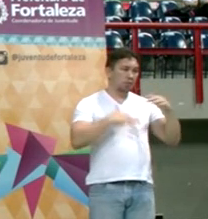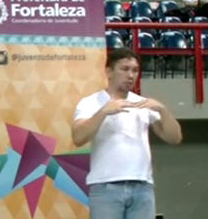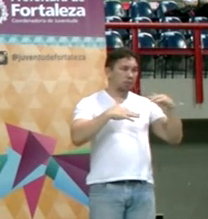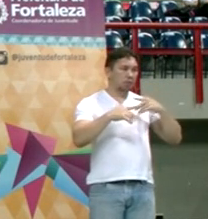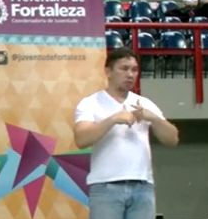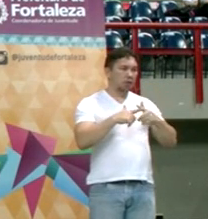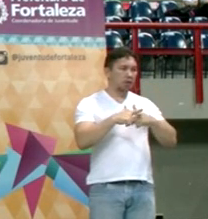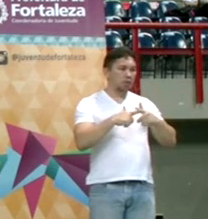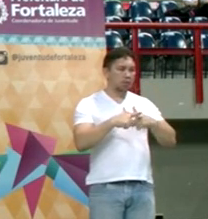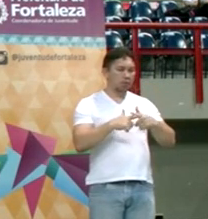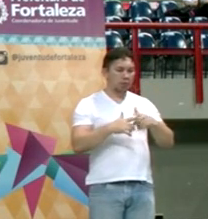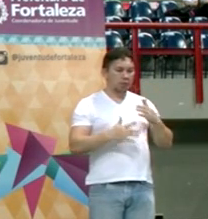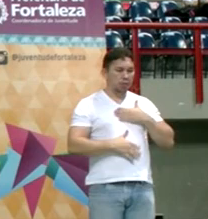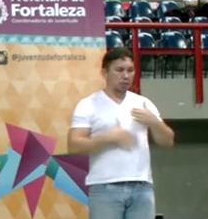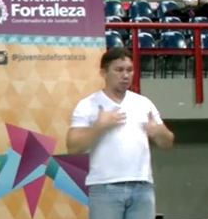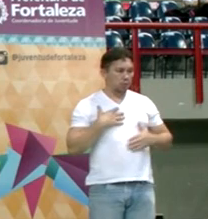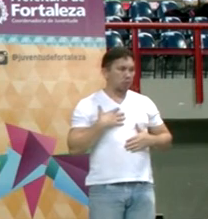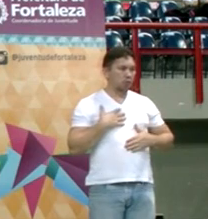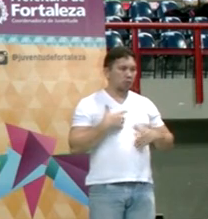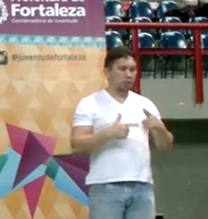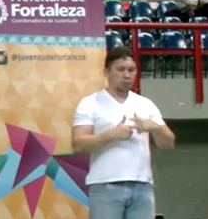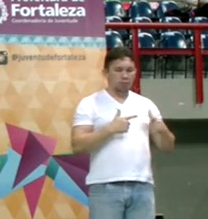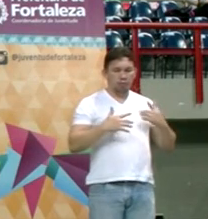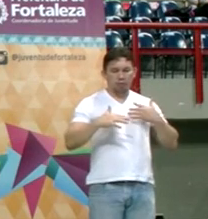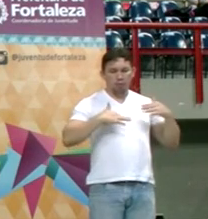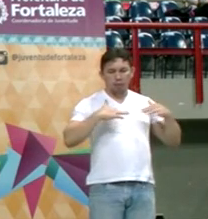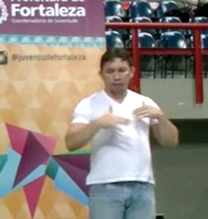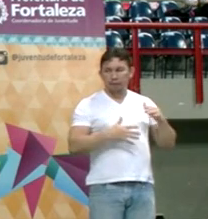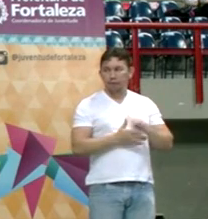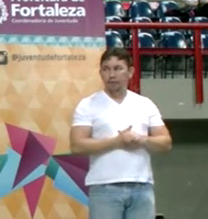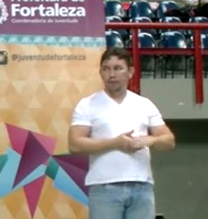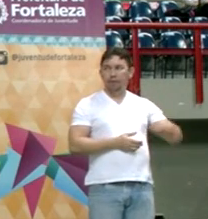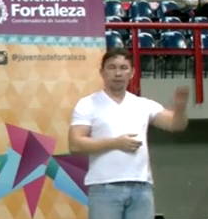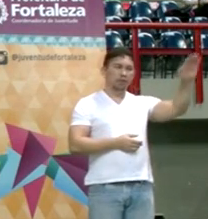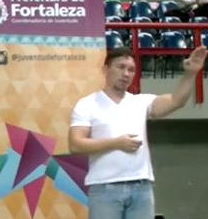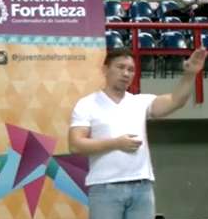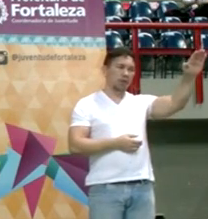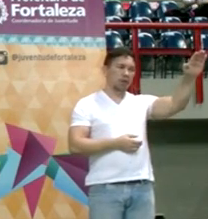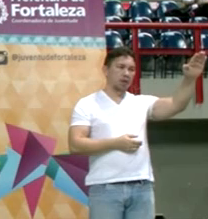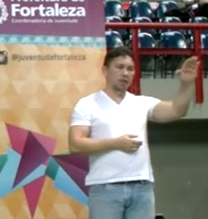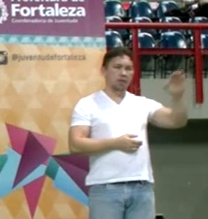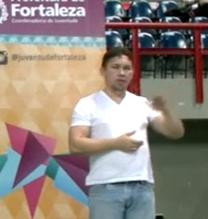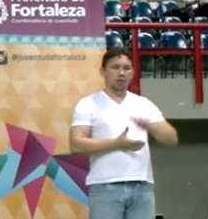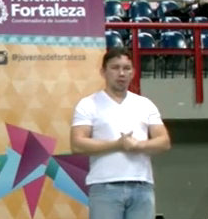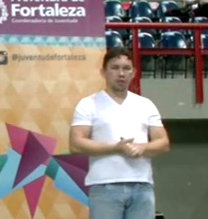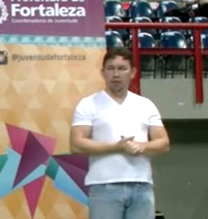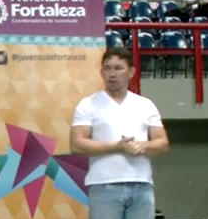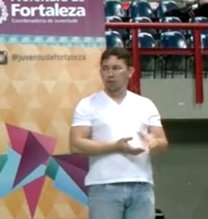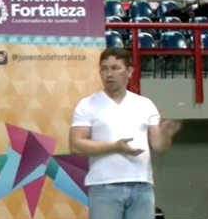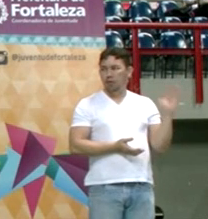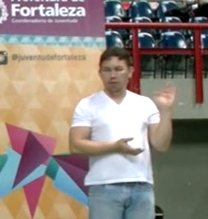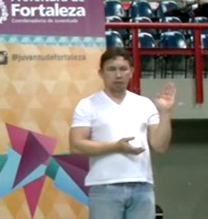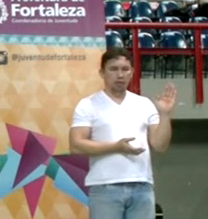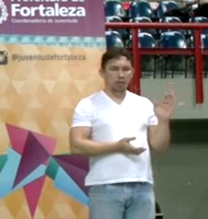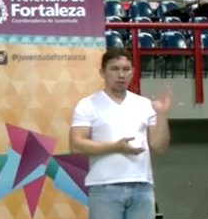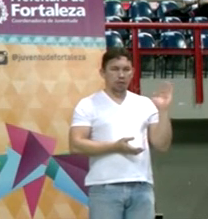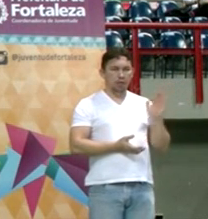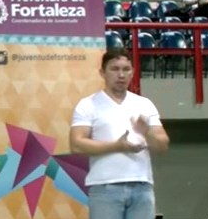acelerado os seus problemas motores. Ele tinha vários problemas motores. Por isso que ele não fazia isso. Ele fazia assim,